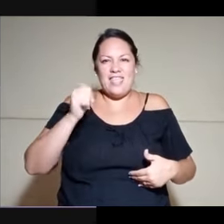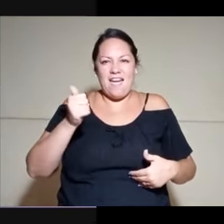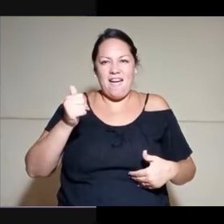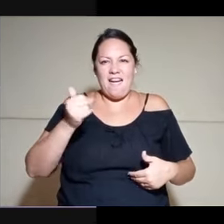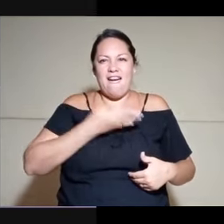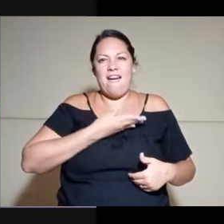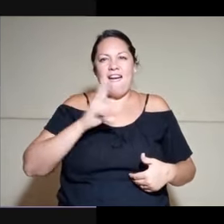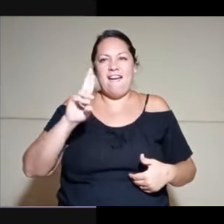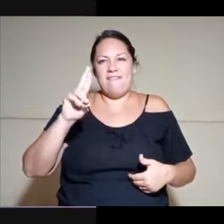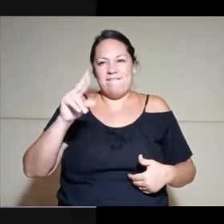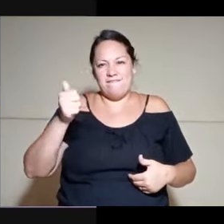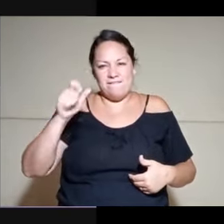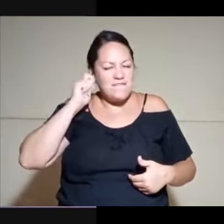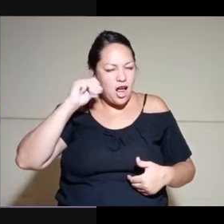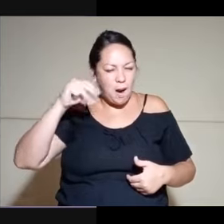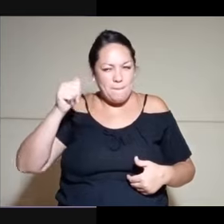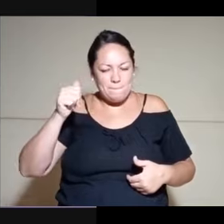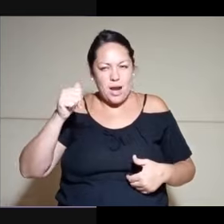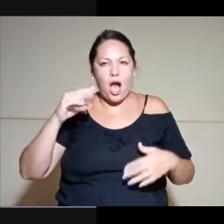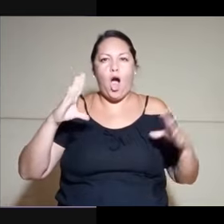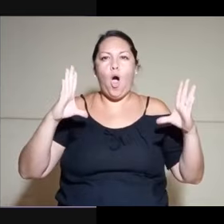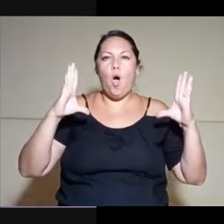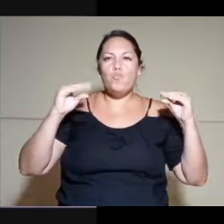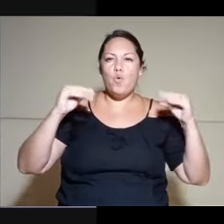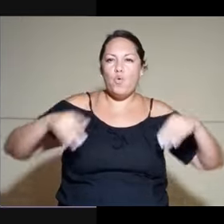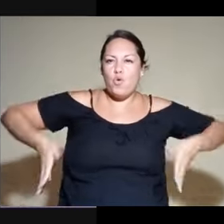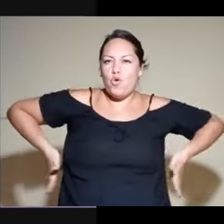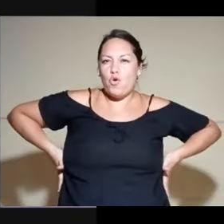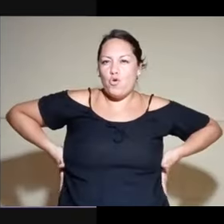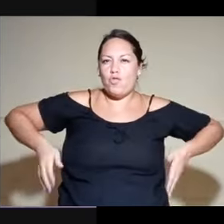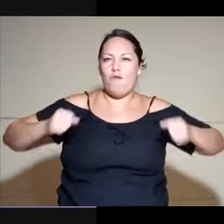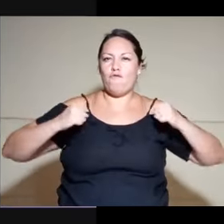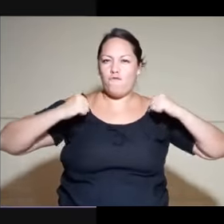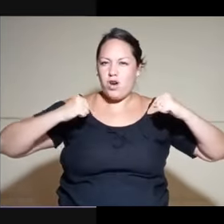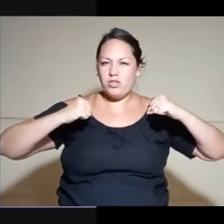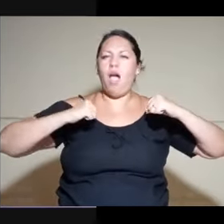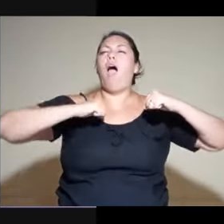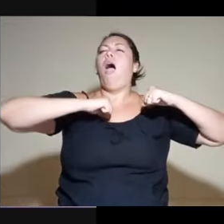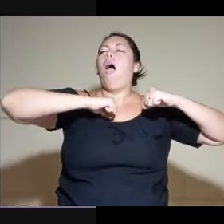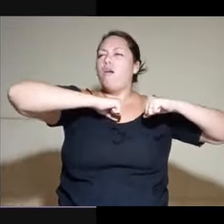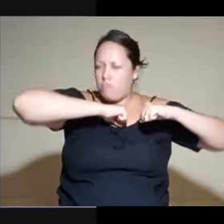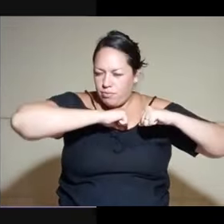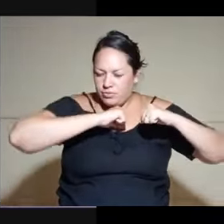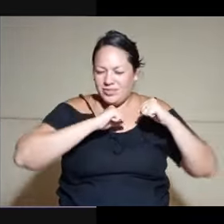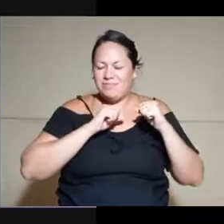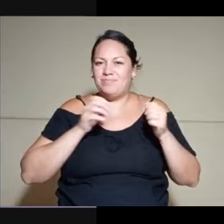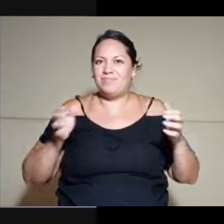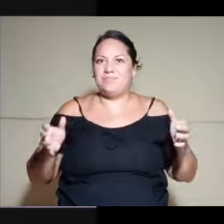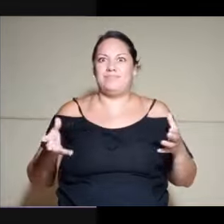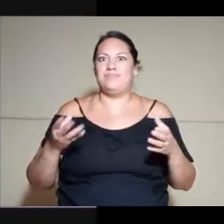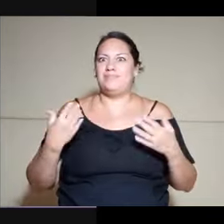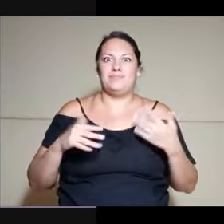una actividad motora del diafragma, de los músculos intercostales, que son los que están en el tórax,